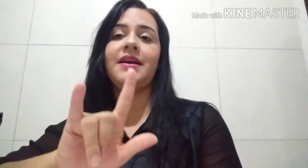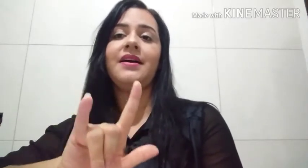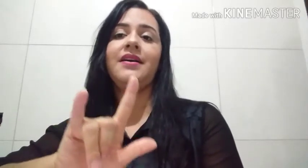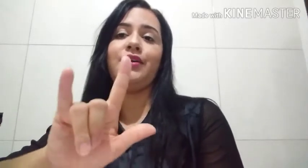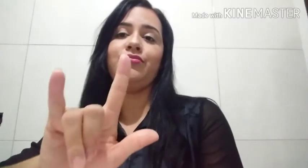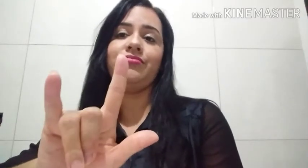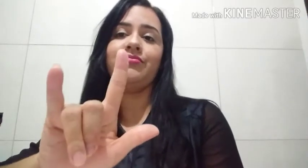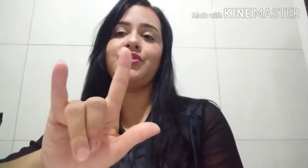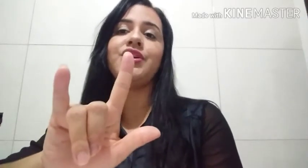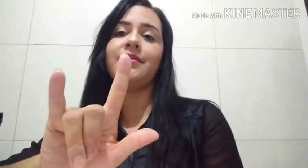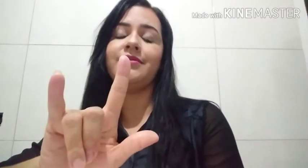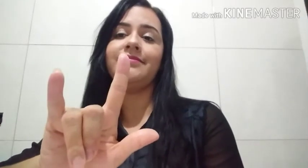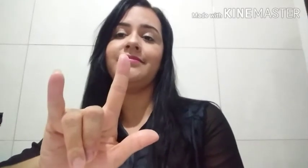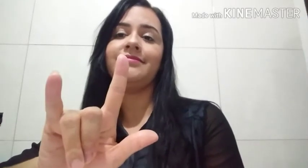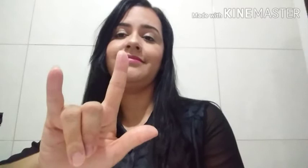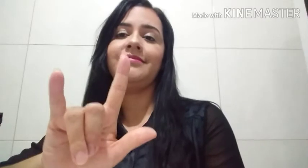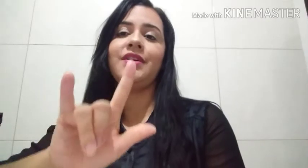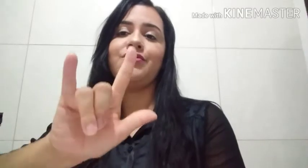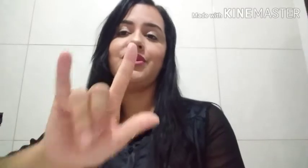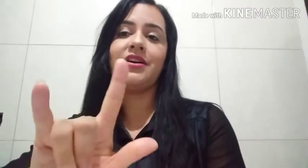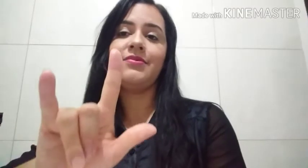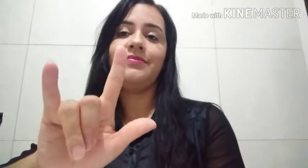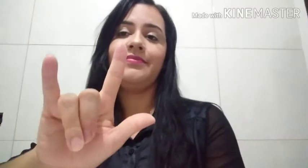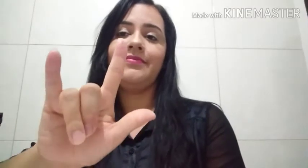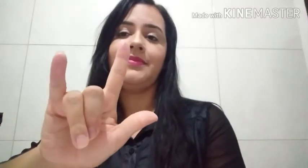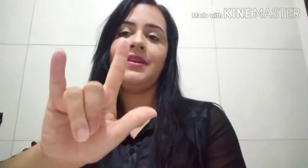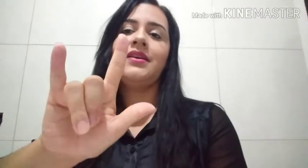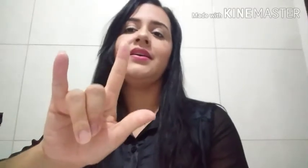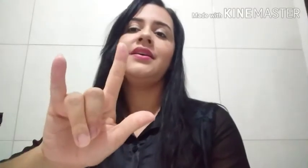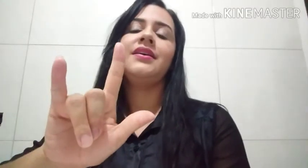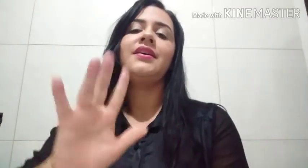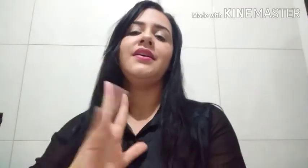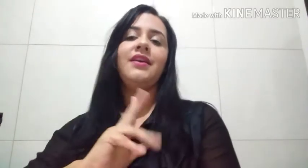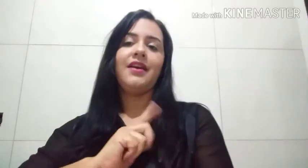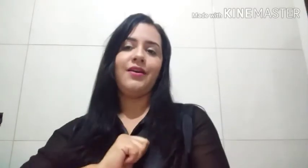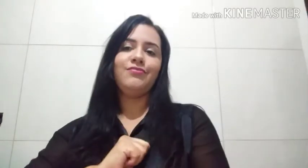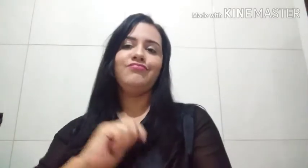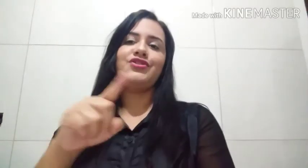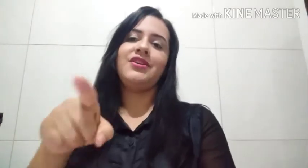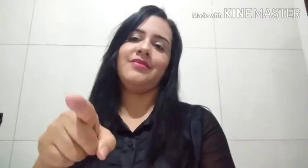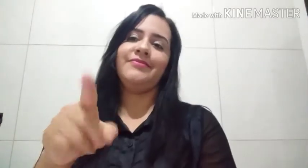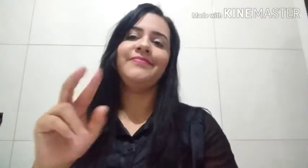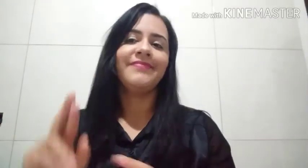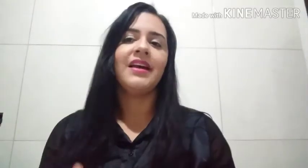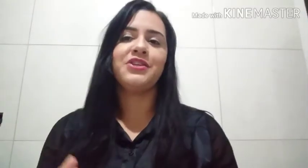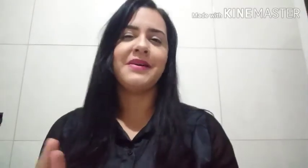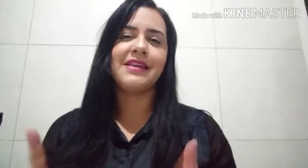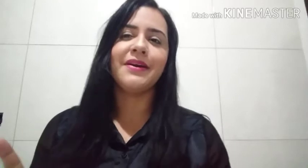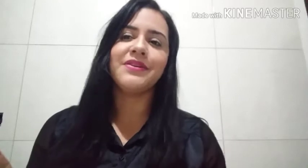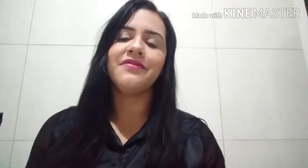Pra eu te amo. Eu te amo e eu te amo. A gente percebe aí uma